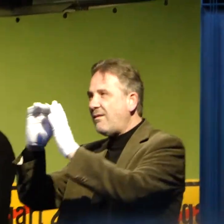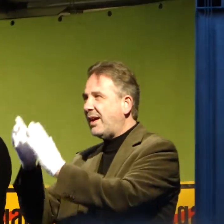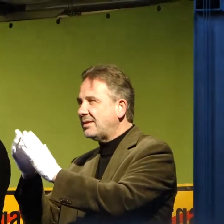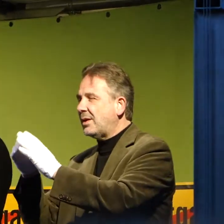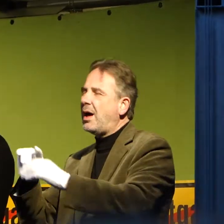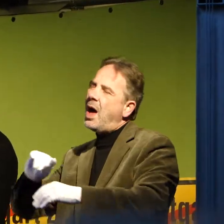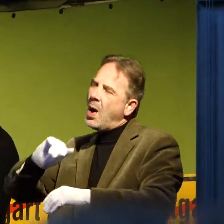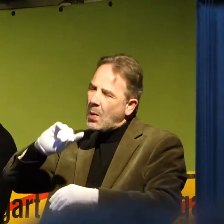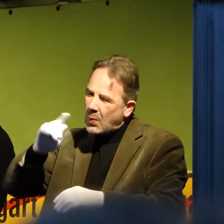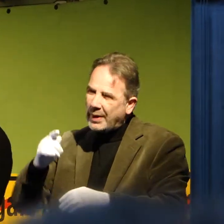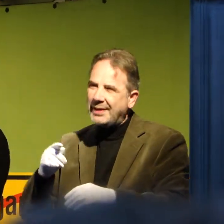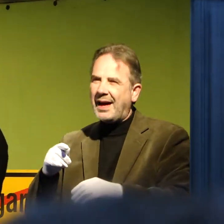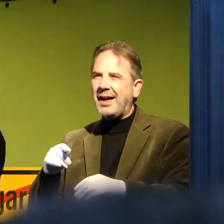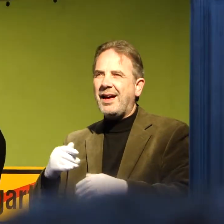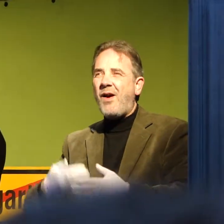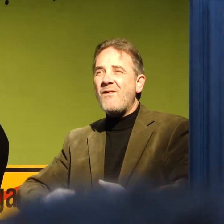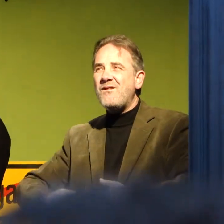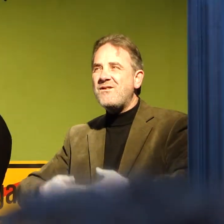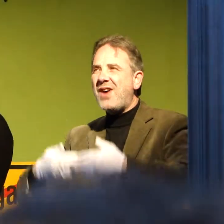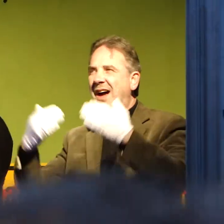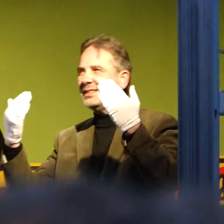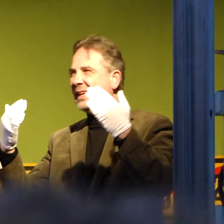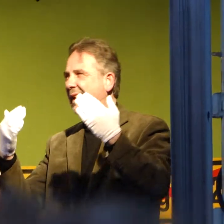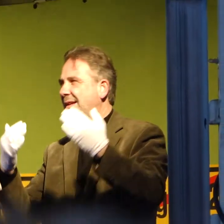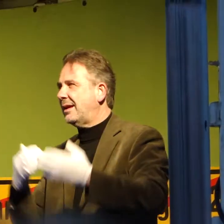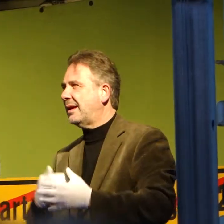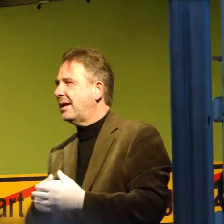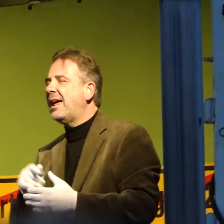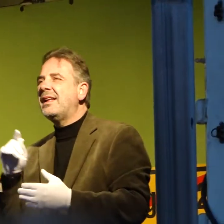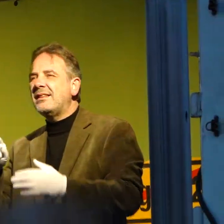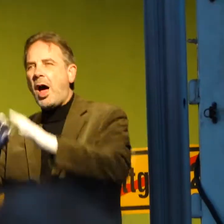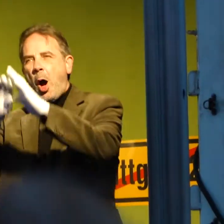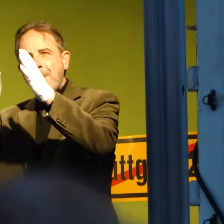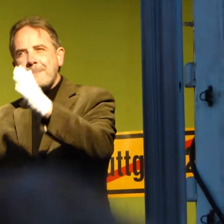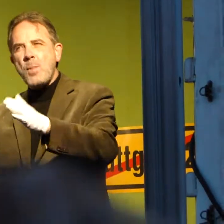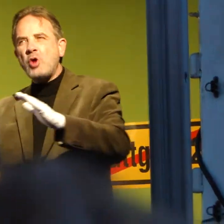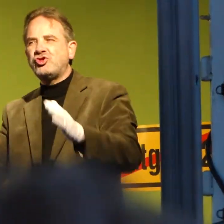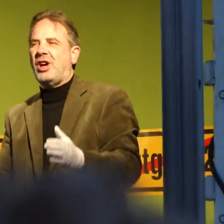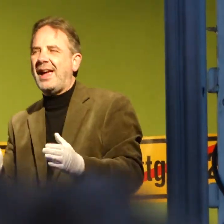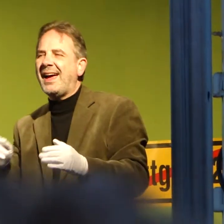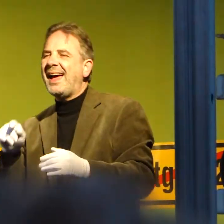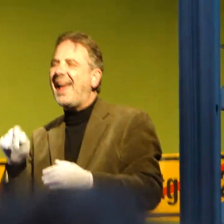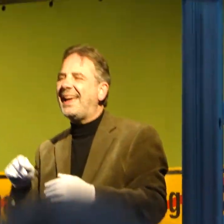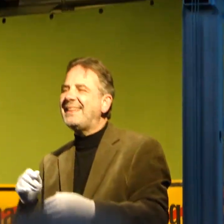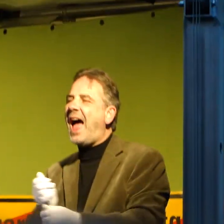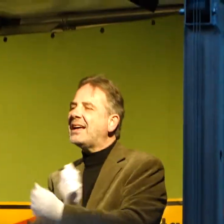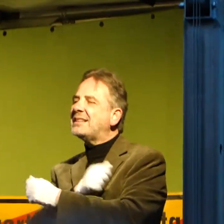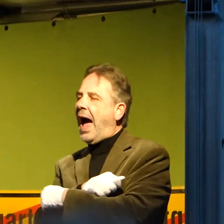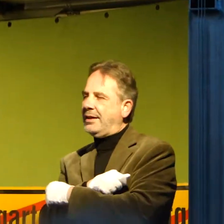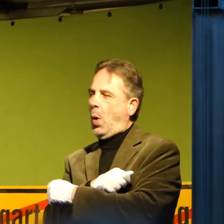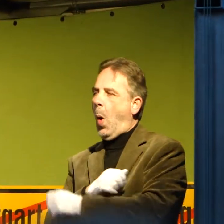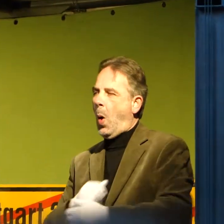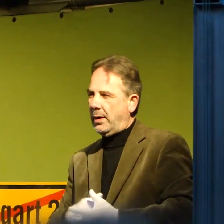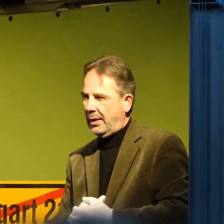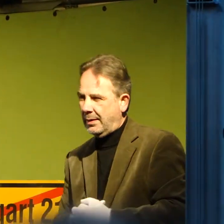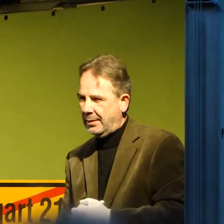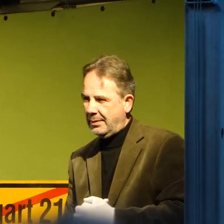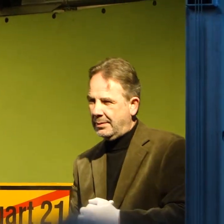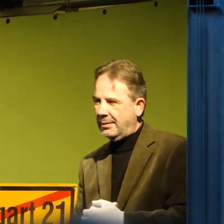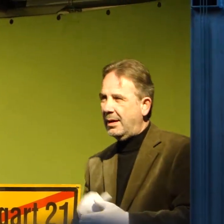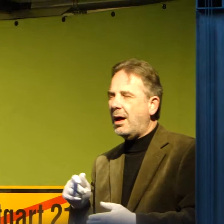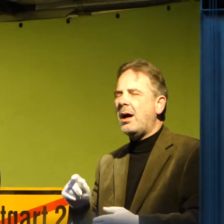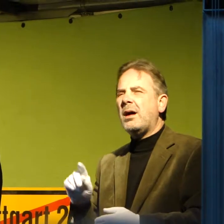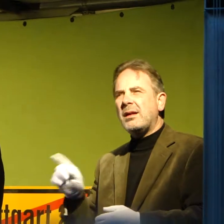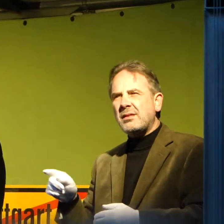sich wiederum um die Fassade der eben schon erwähnten Moschee in Kairo, die Bonatz ganz offensichtlich sehr